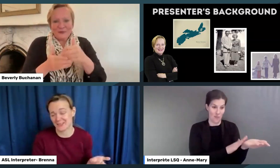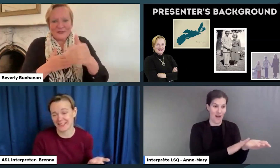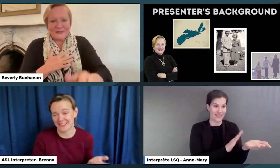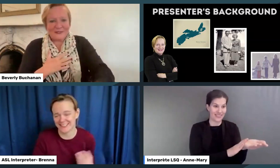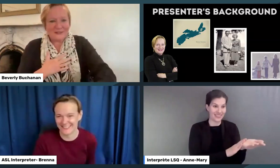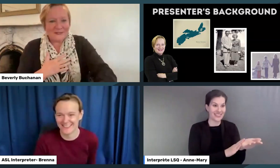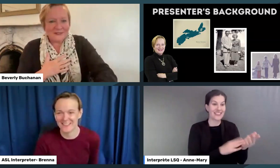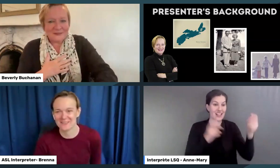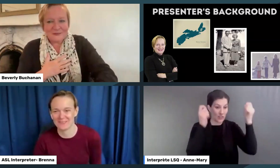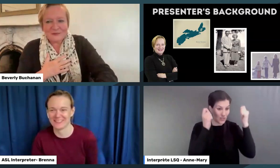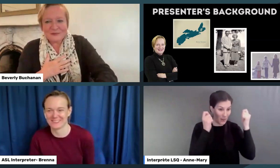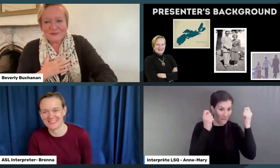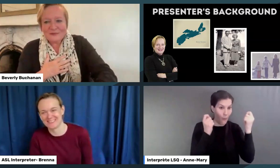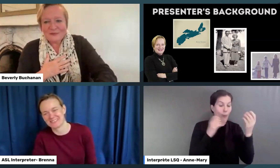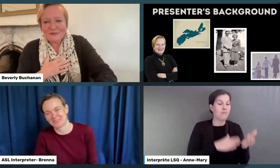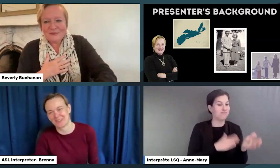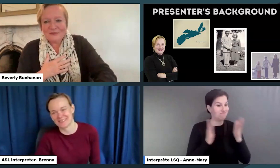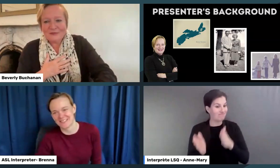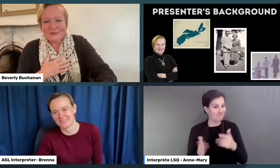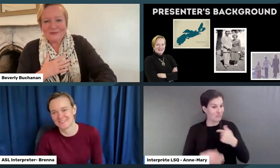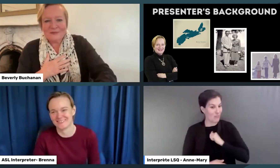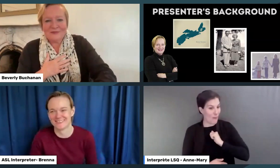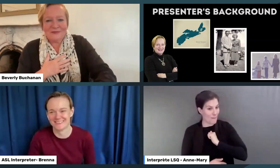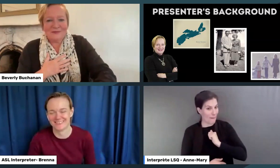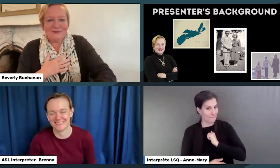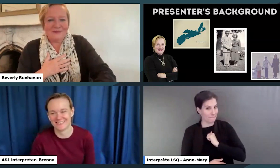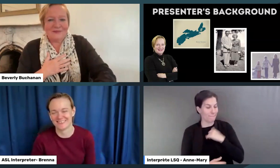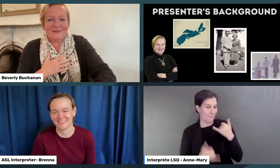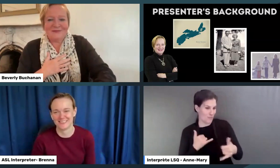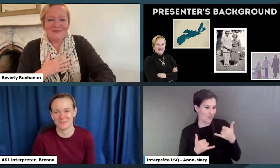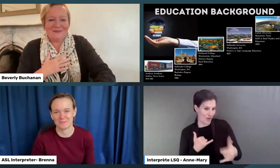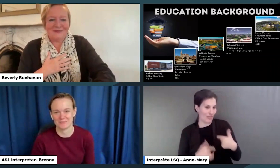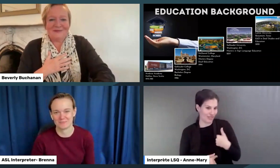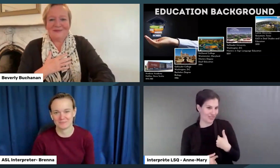entend, mais tous les autres sont sourds.